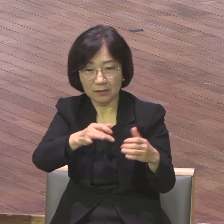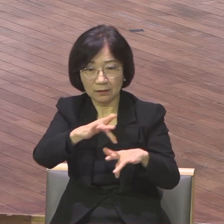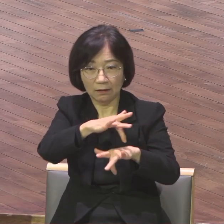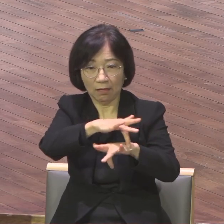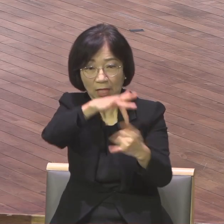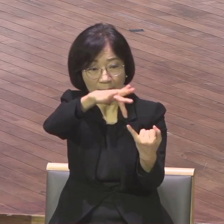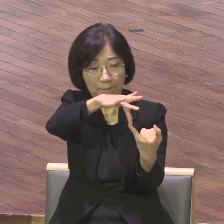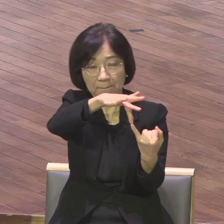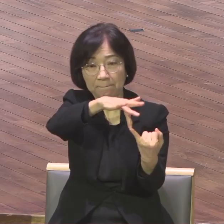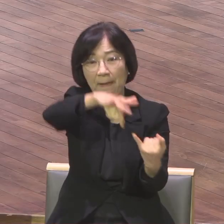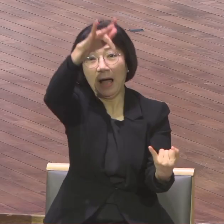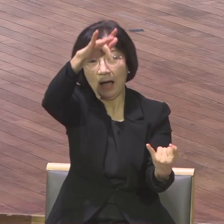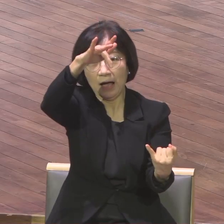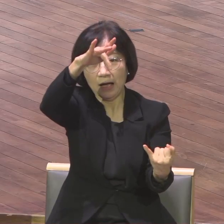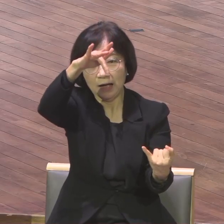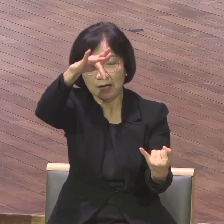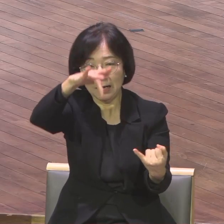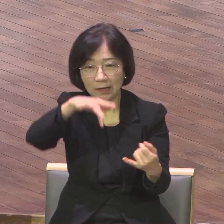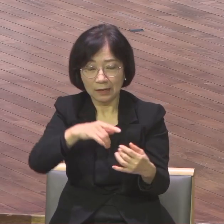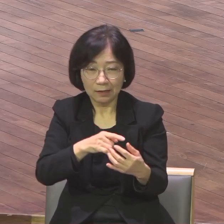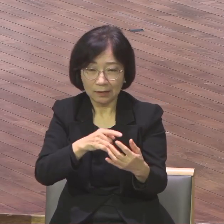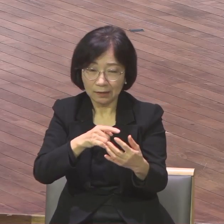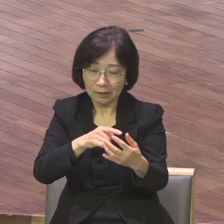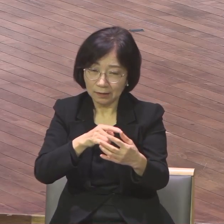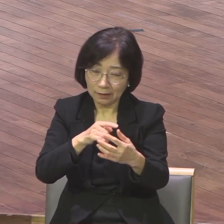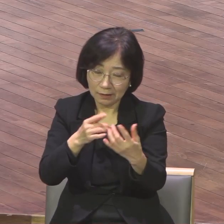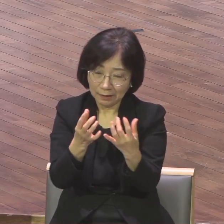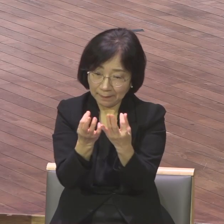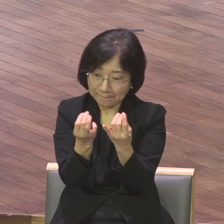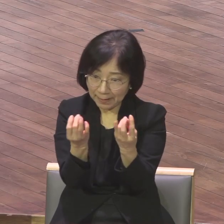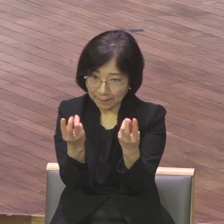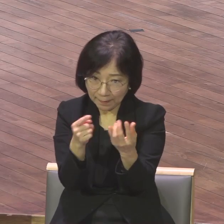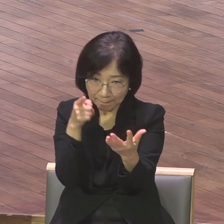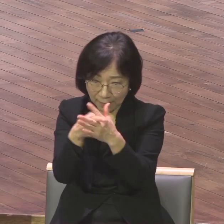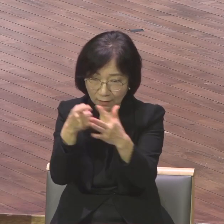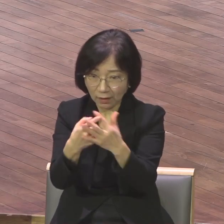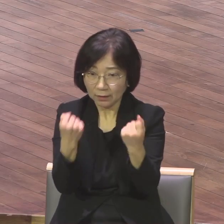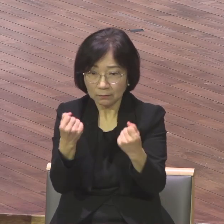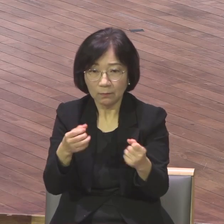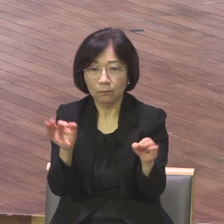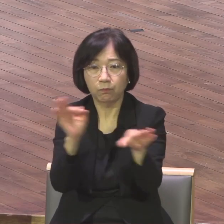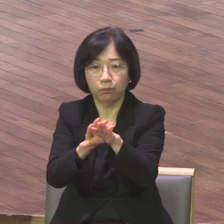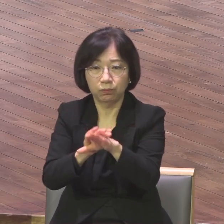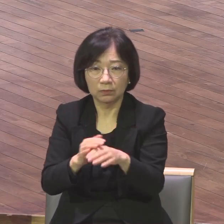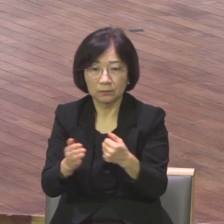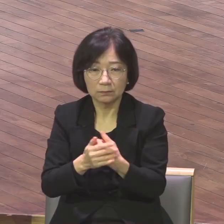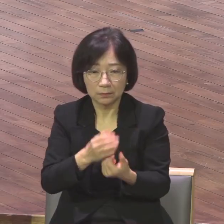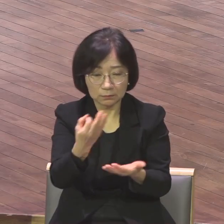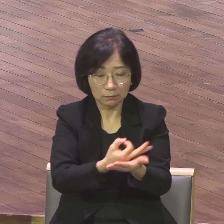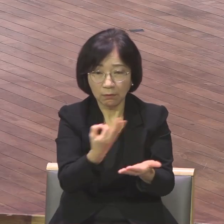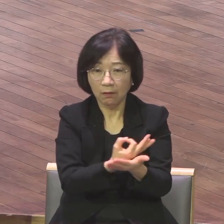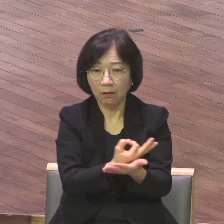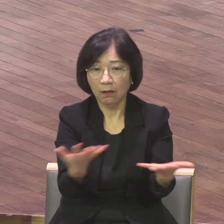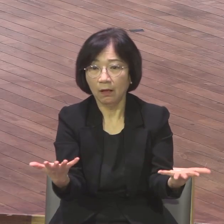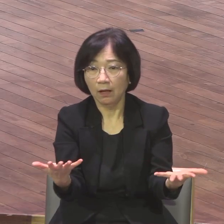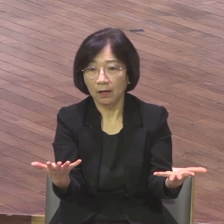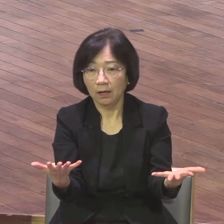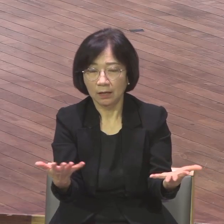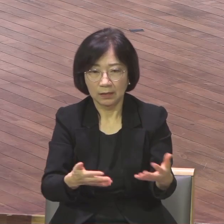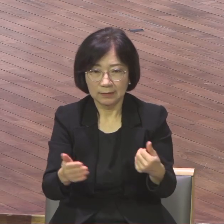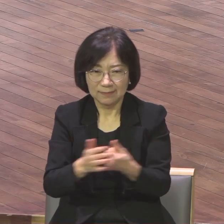치잖아요. 점을 못 치니까 이 돈 벌어 먹던 이놈들이 바울을 고소한